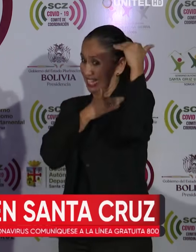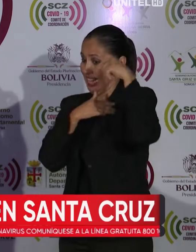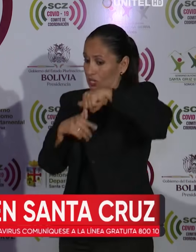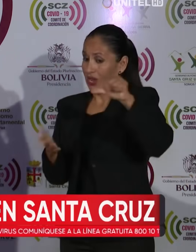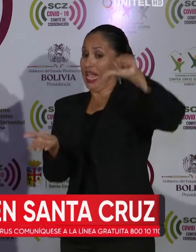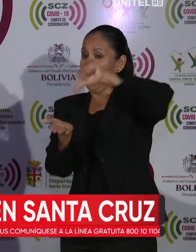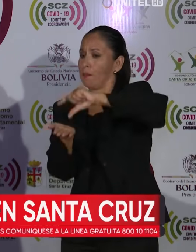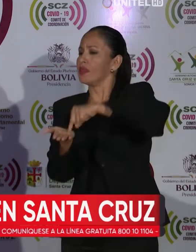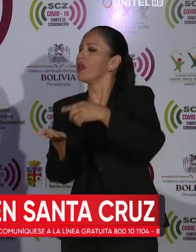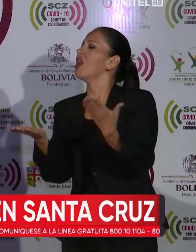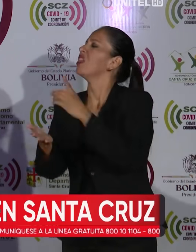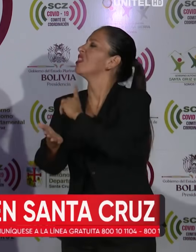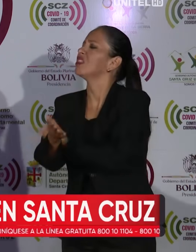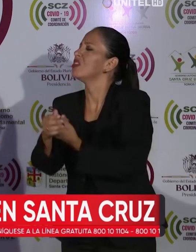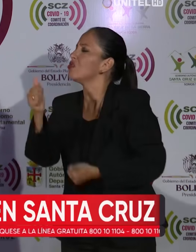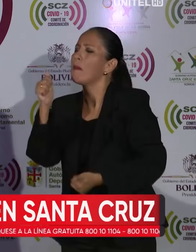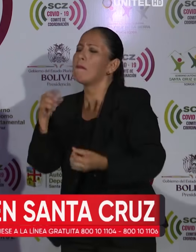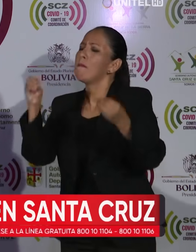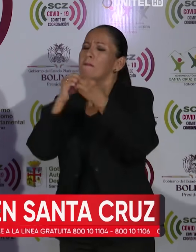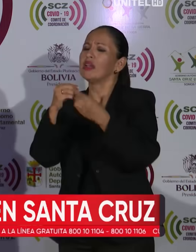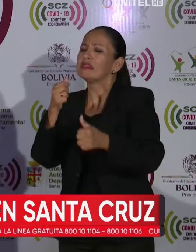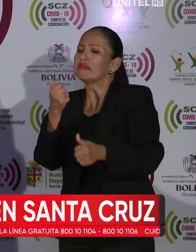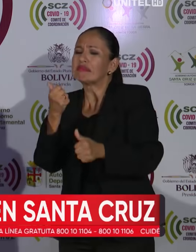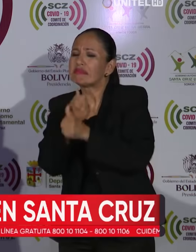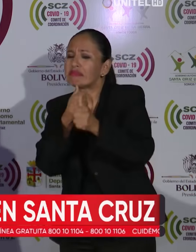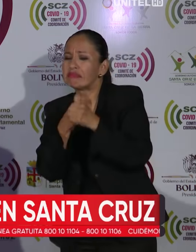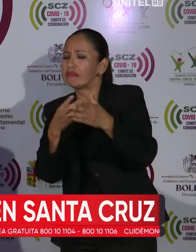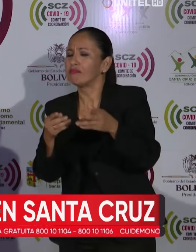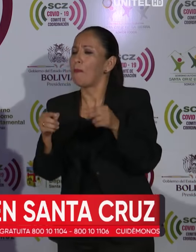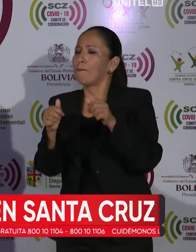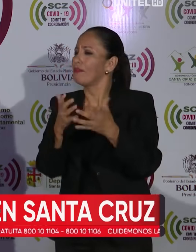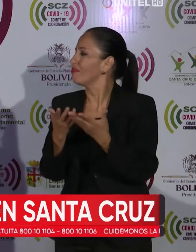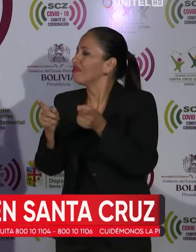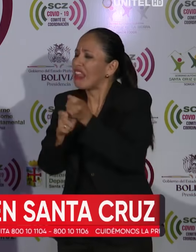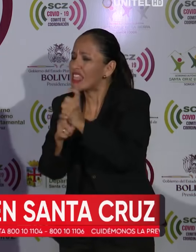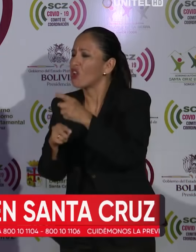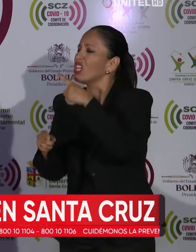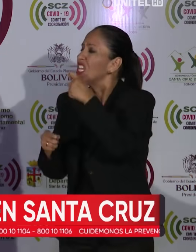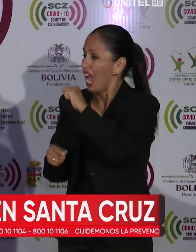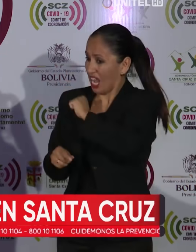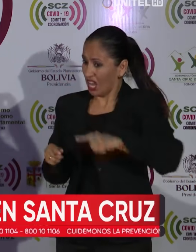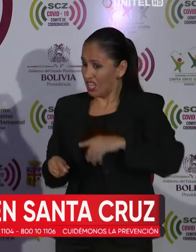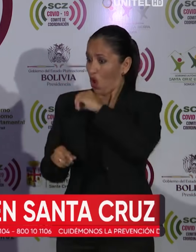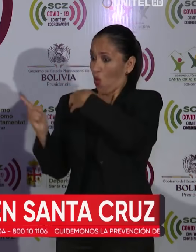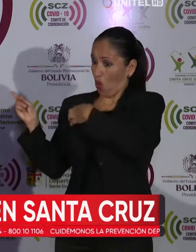ciudad, ¿en qué distritos son los más afectados en esta zona? ¿Quién nos podría dar eso, la alcaldía o usted como gobernación quizás?